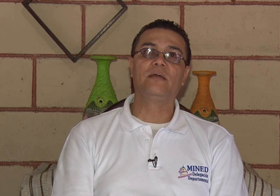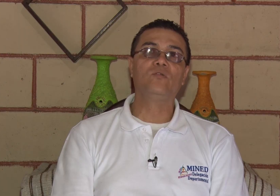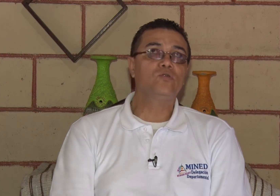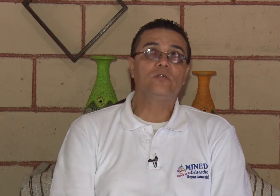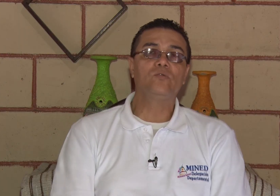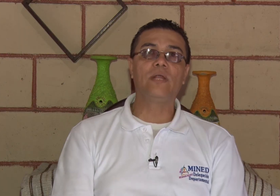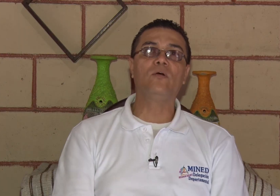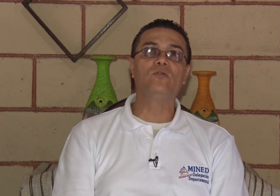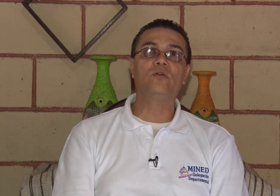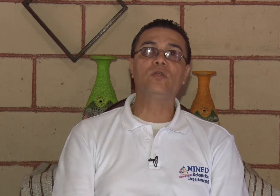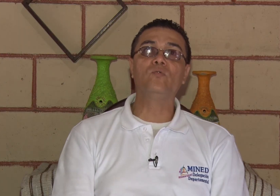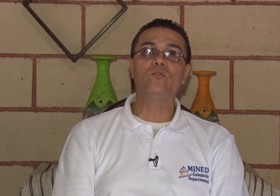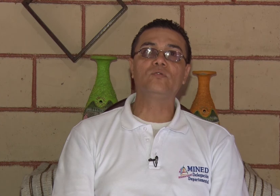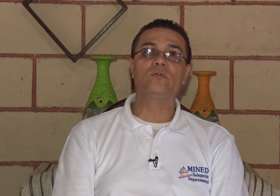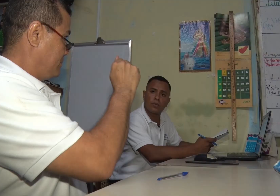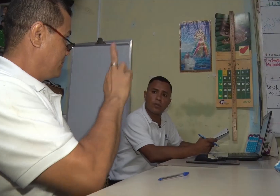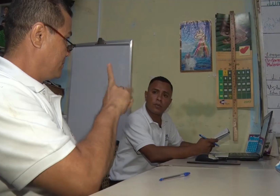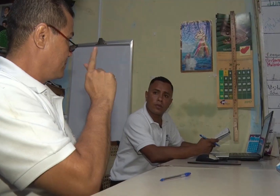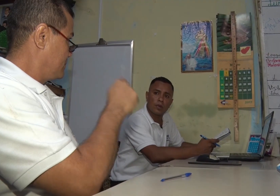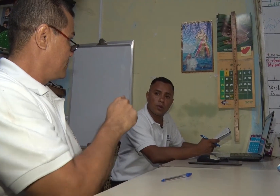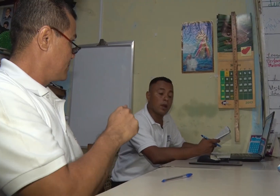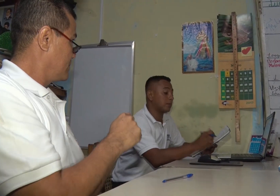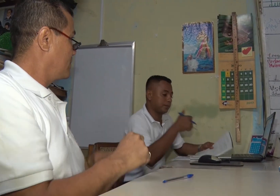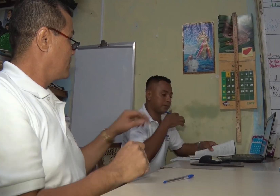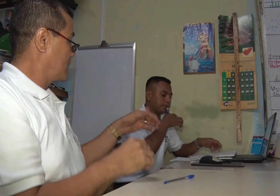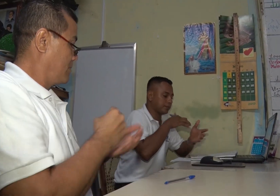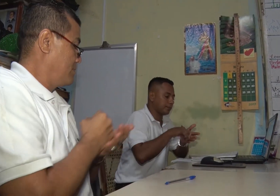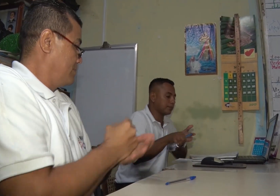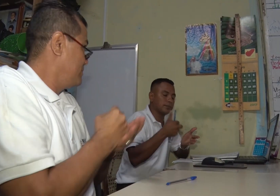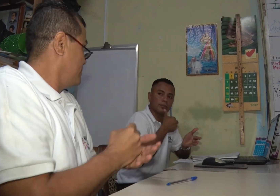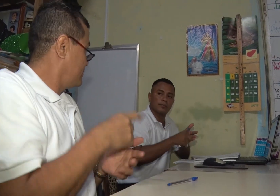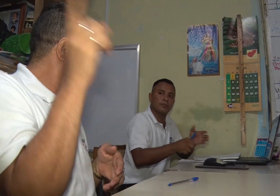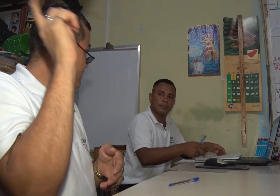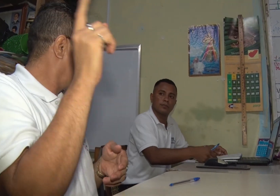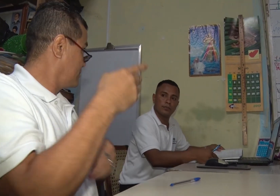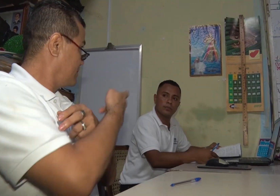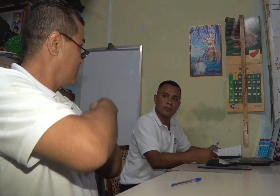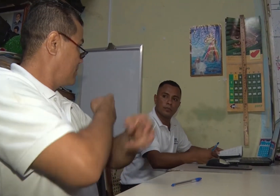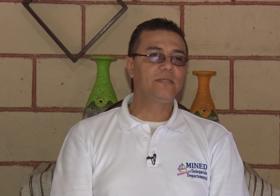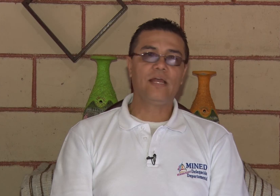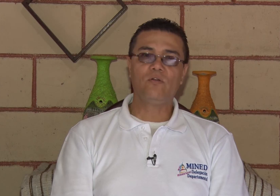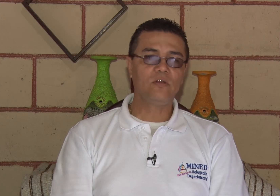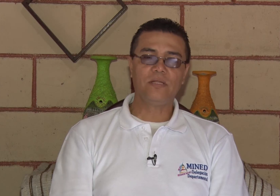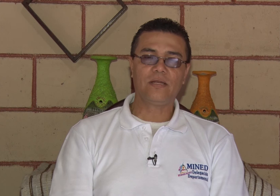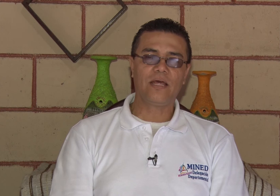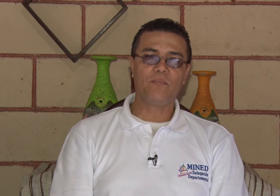No soy titulado, no tengo ningún curso. Es solo con los conocimientos que él me ha brindado. La discapacidad de él no lo limita en nada,